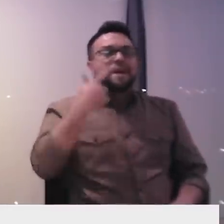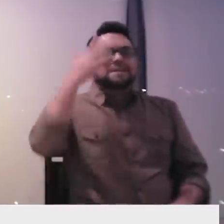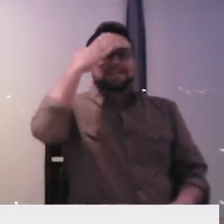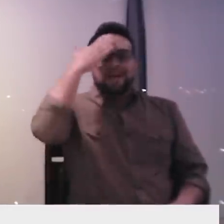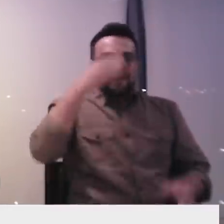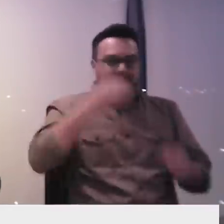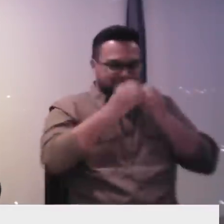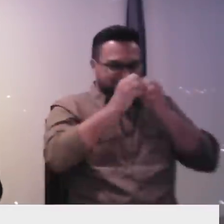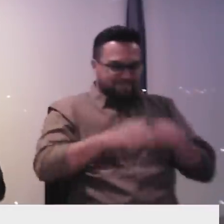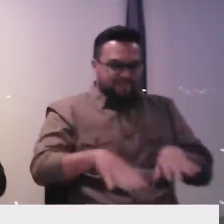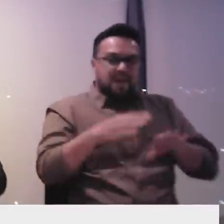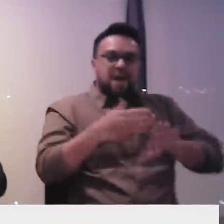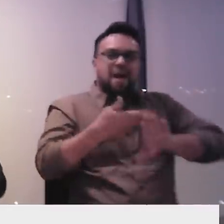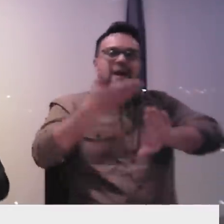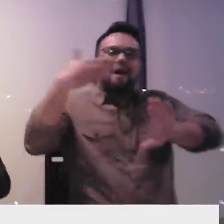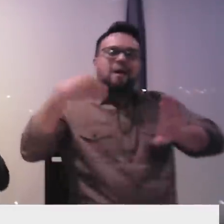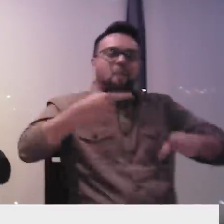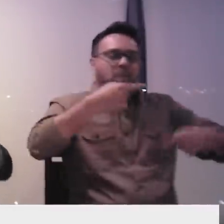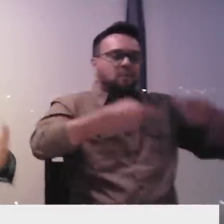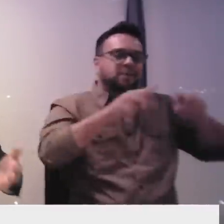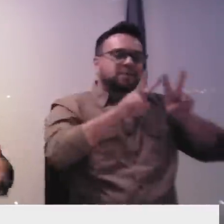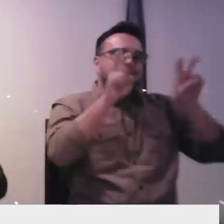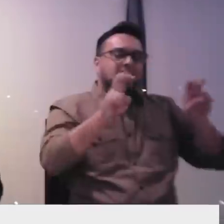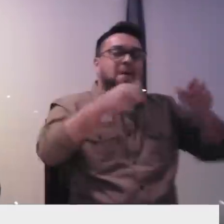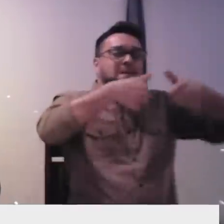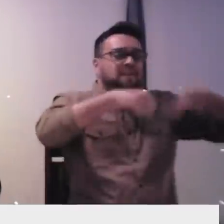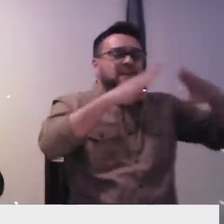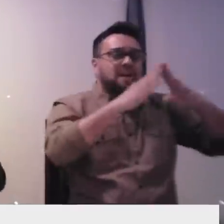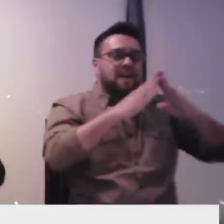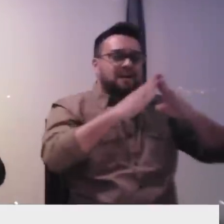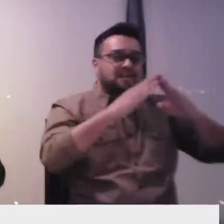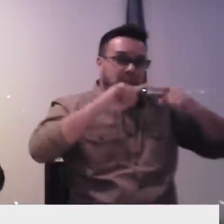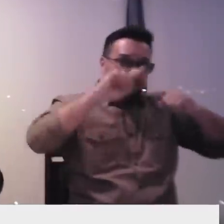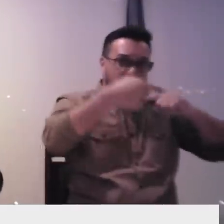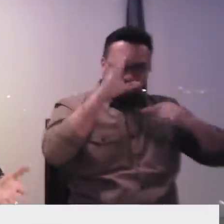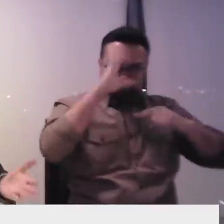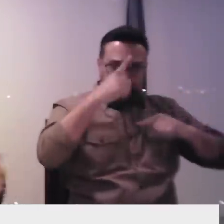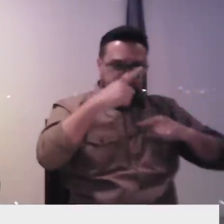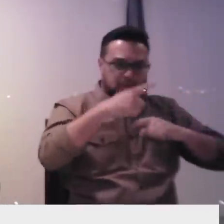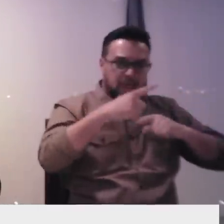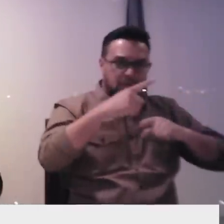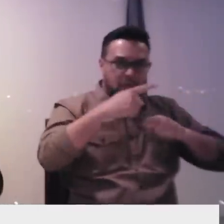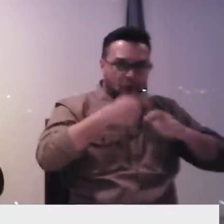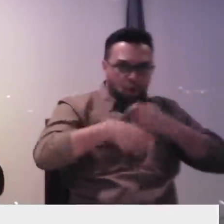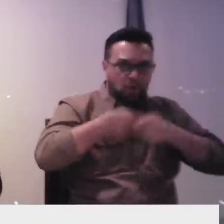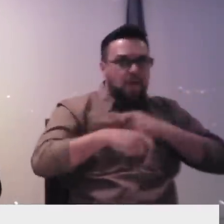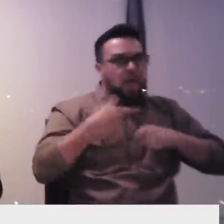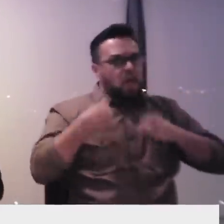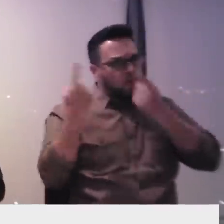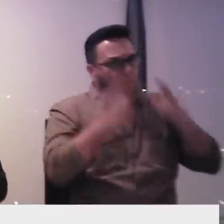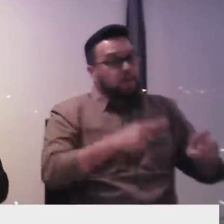daquela política de trás do fique em casa, a economia te vê depois. E eu, contra essa política, sempre